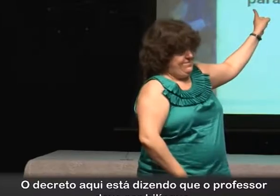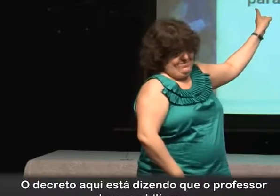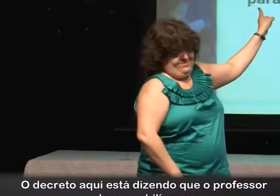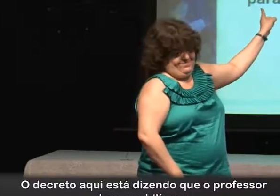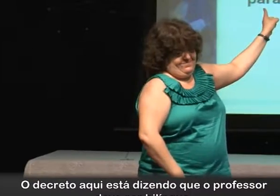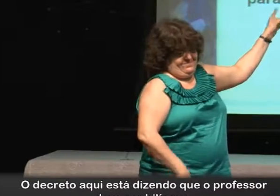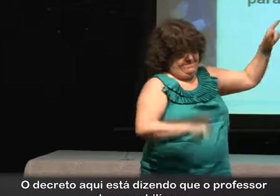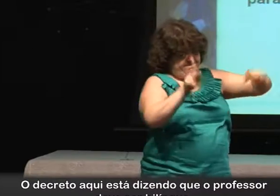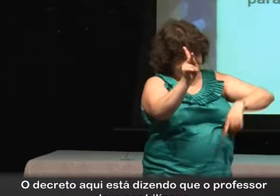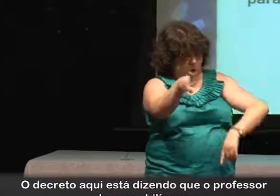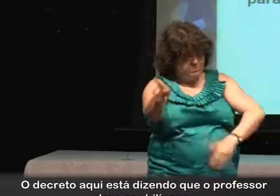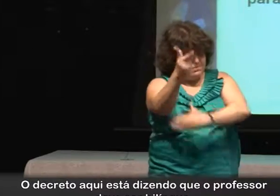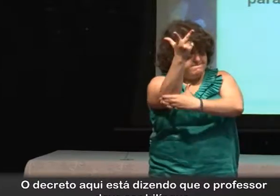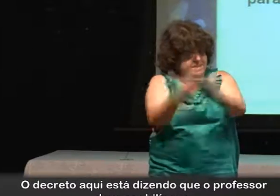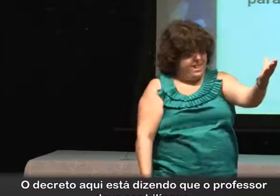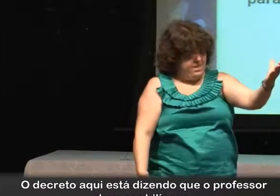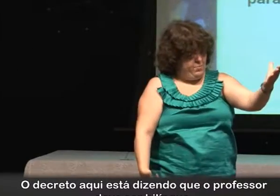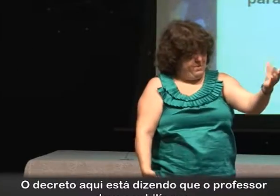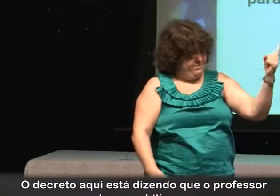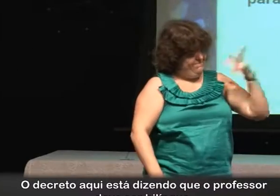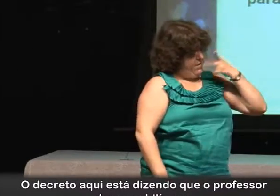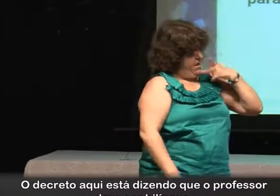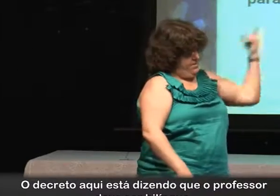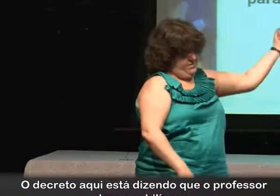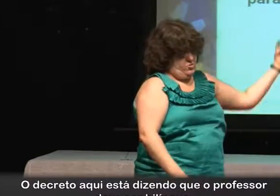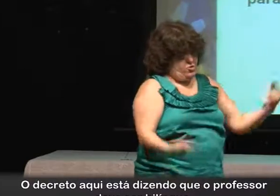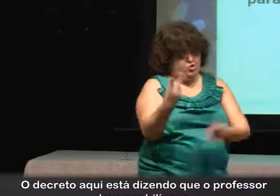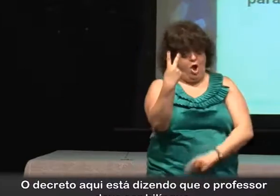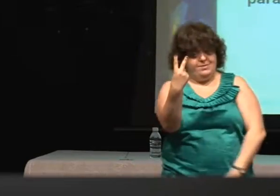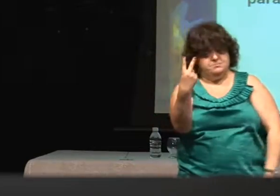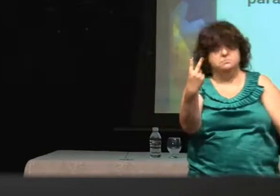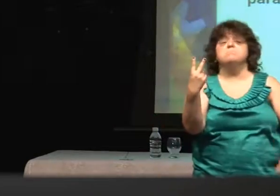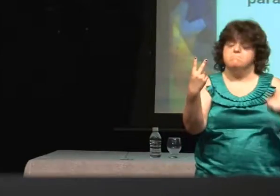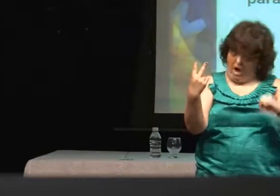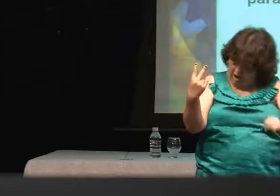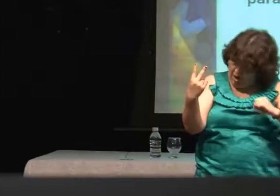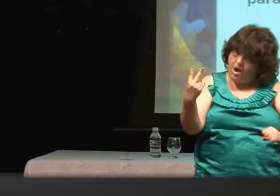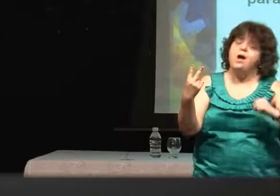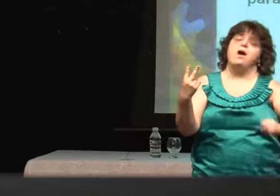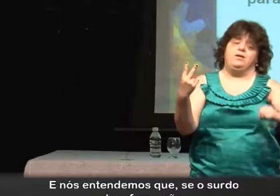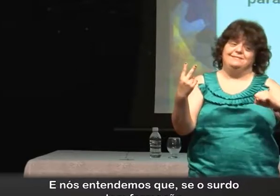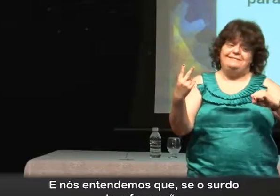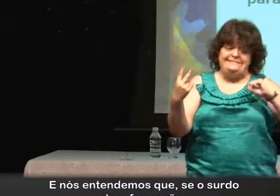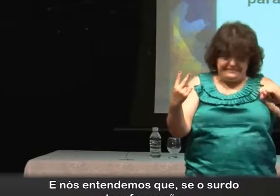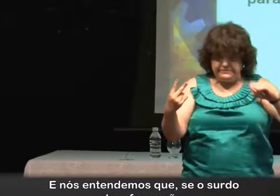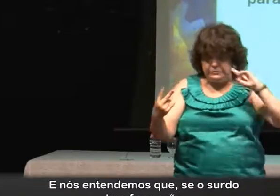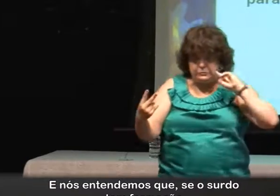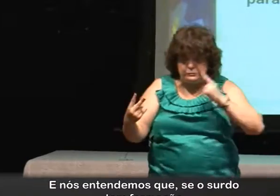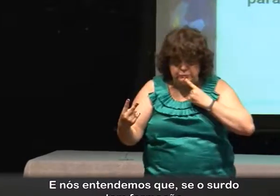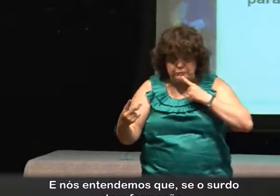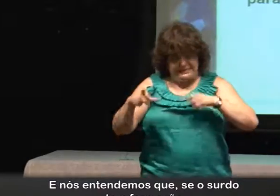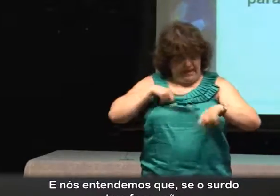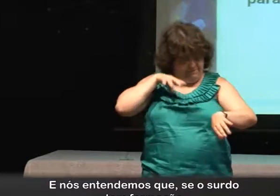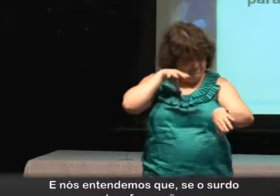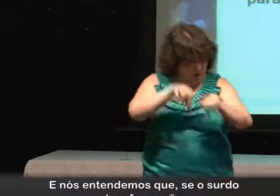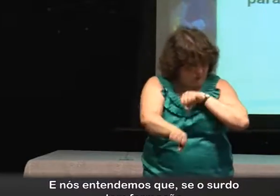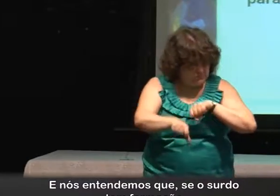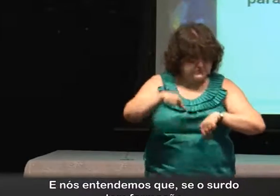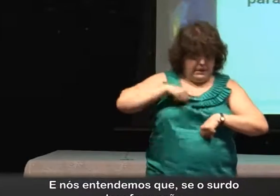decreto aqui está dizendo que o professor deve ser bilíngue. E aí ele fala, olha, se o surdo